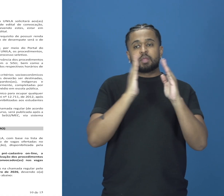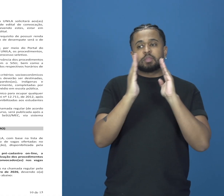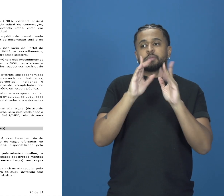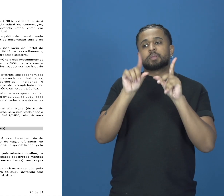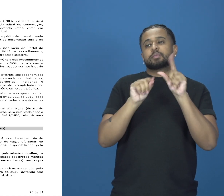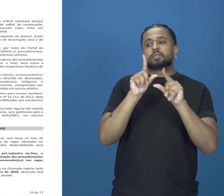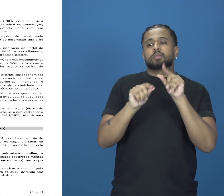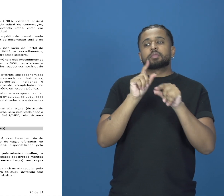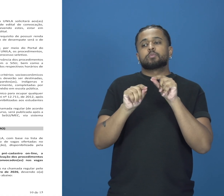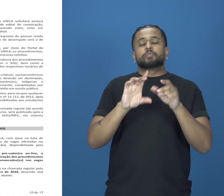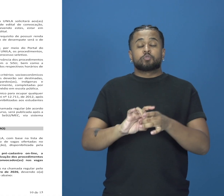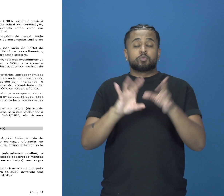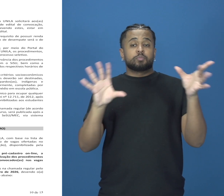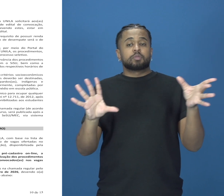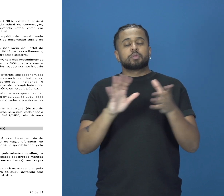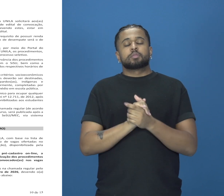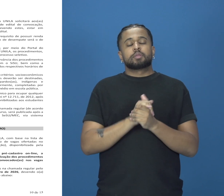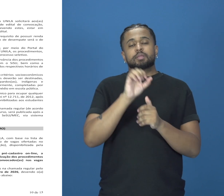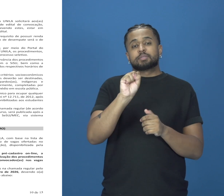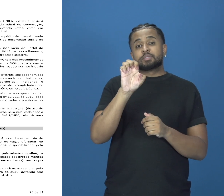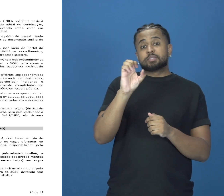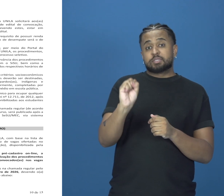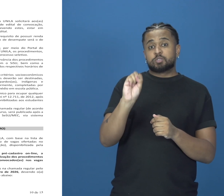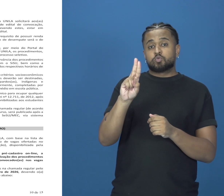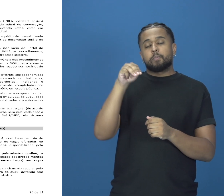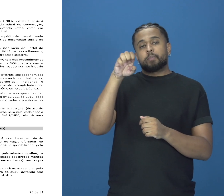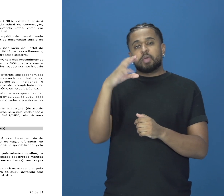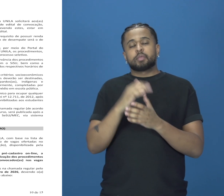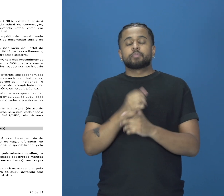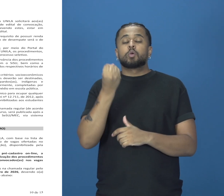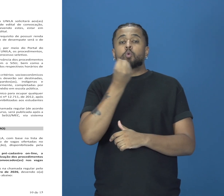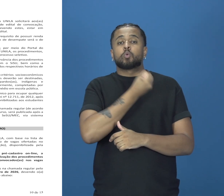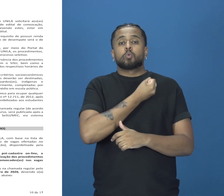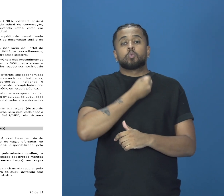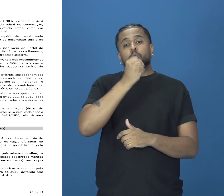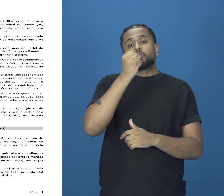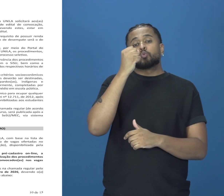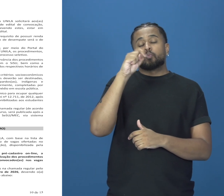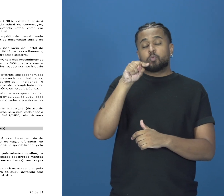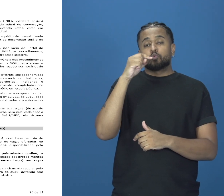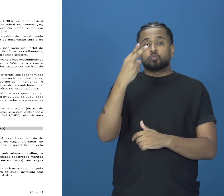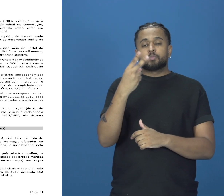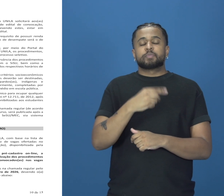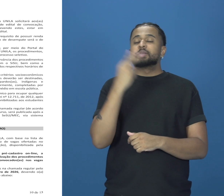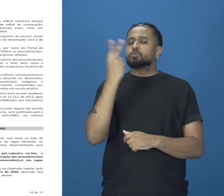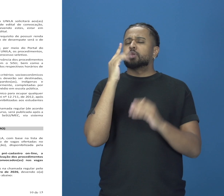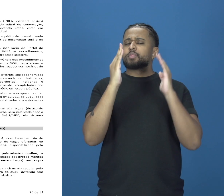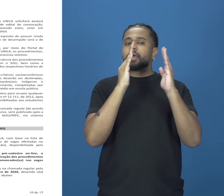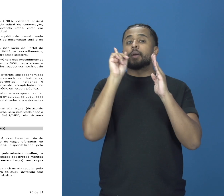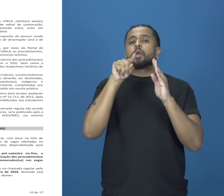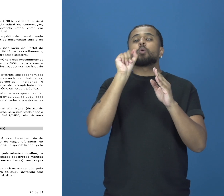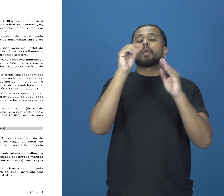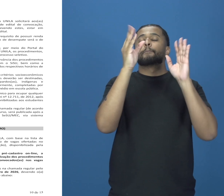de seleção, disponibilizada pela SESU-MEC. 8.2. A segunda etapa